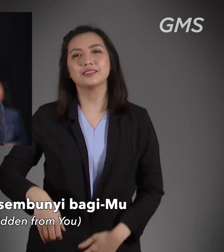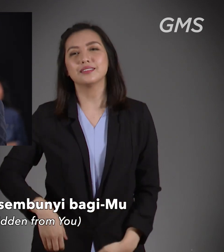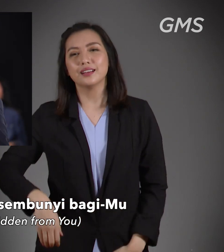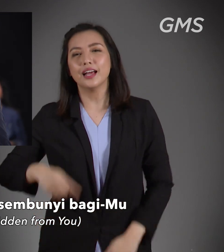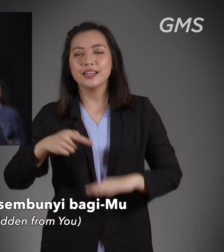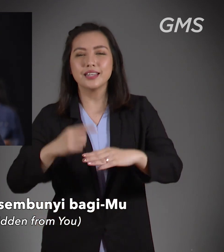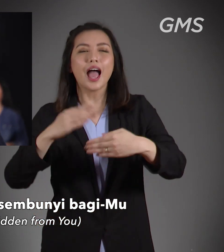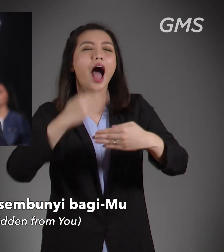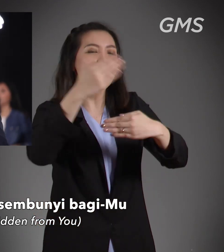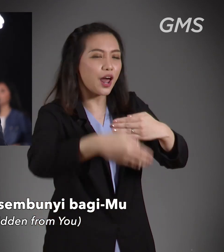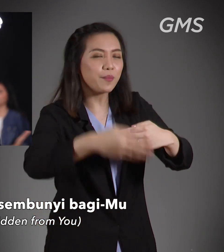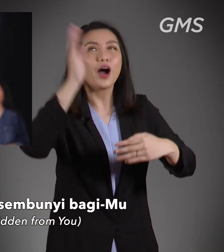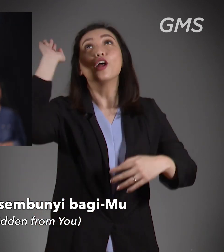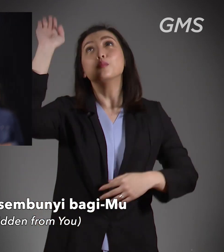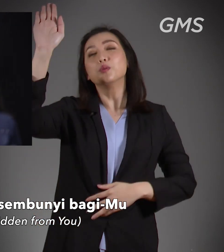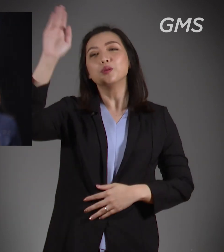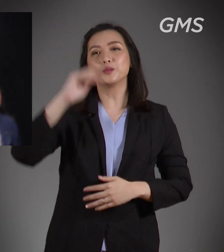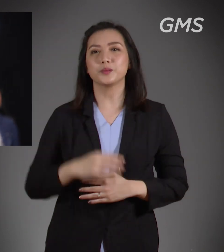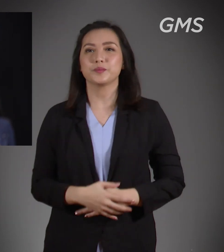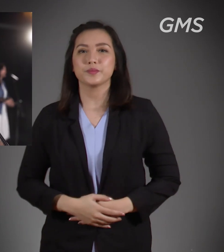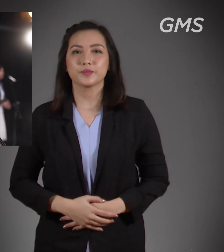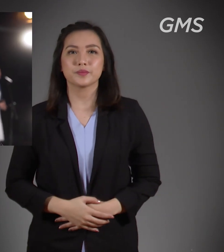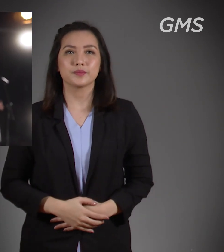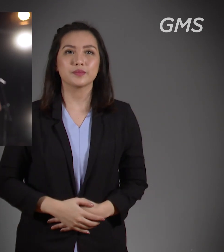tersembunyi bagimu.